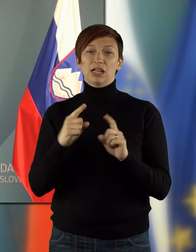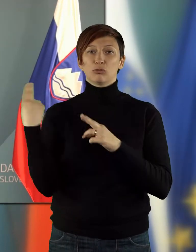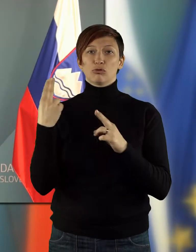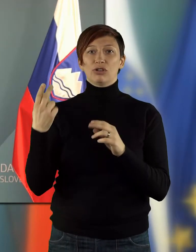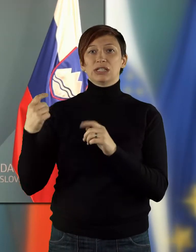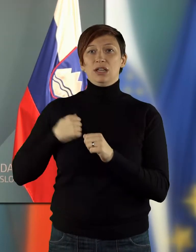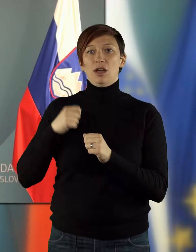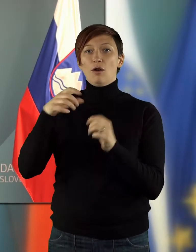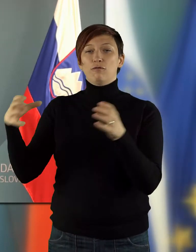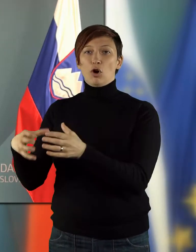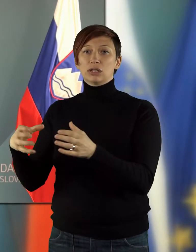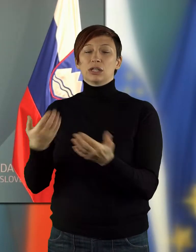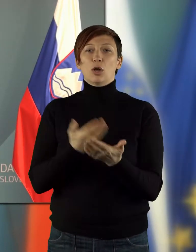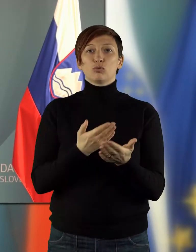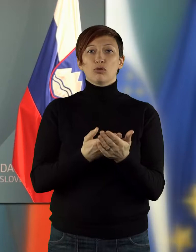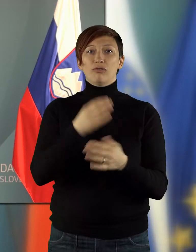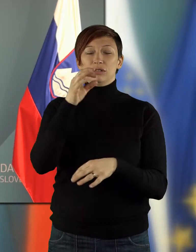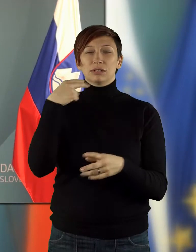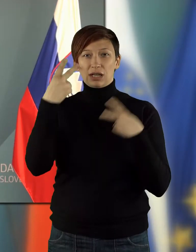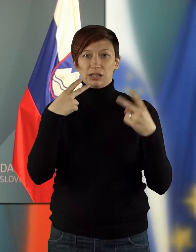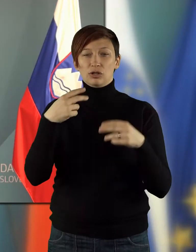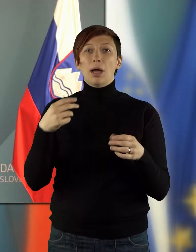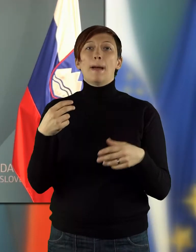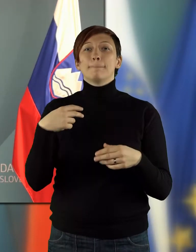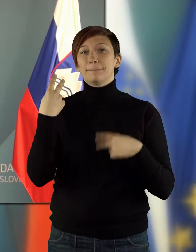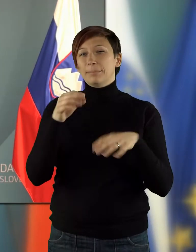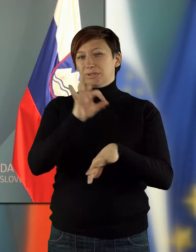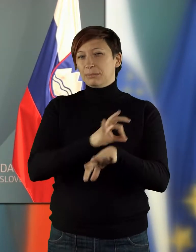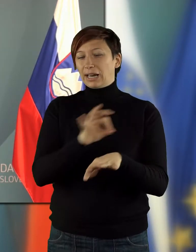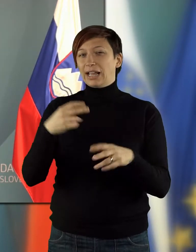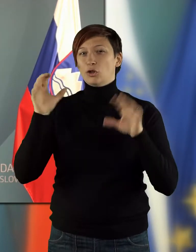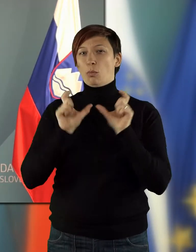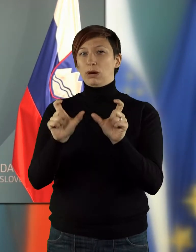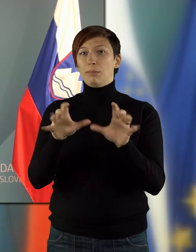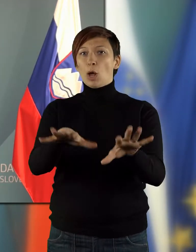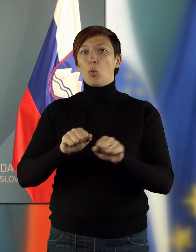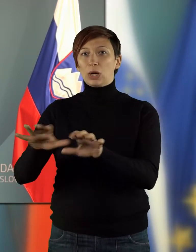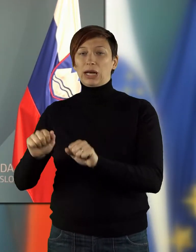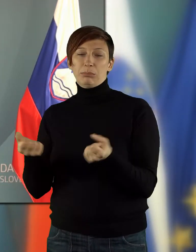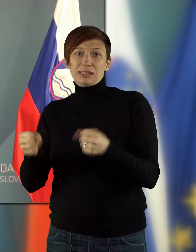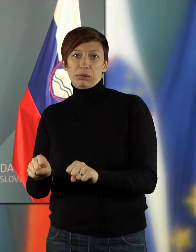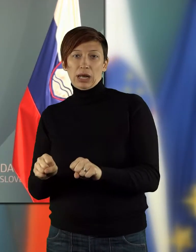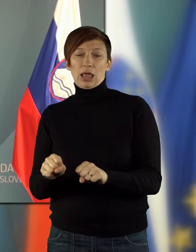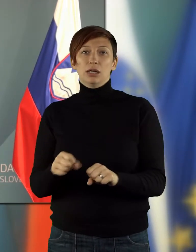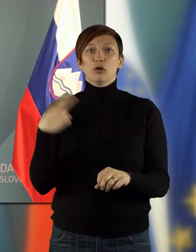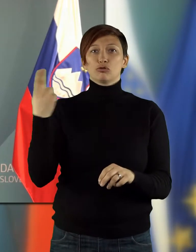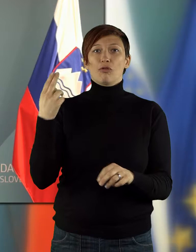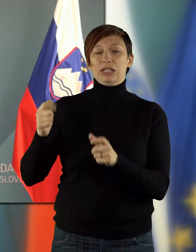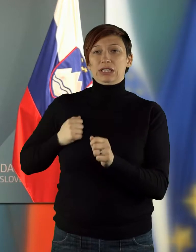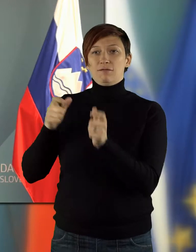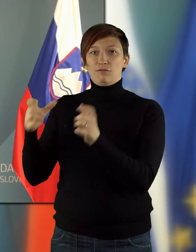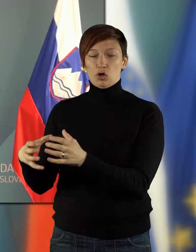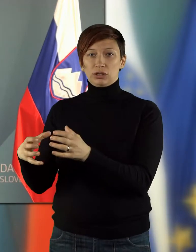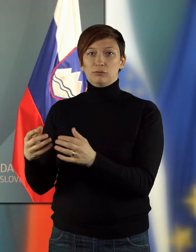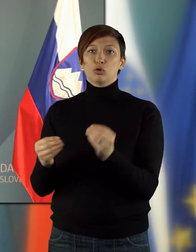stanja v slovenski vojski na osnovi strateškega pregleda obrambe sprejela ukrepe, s katerimi smo slovenski vojski